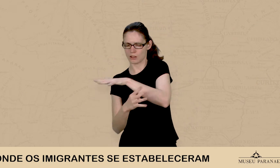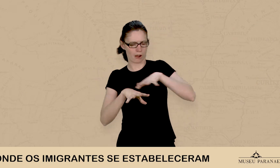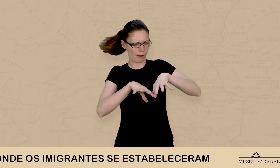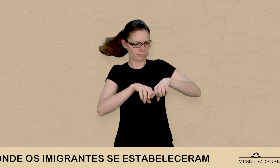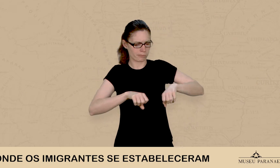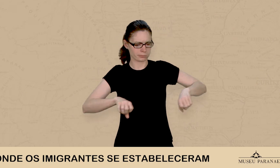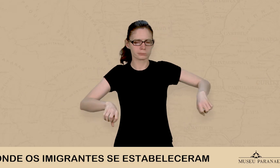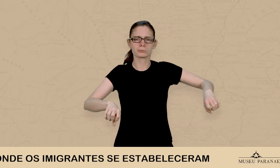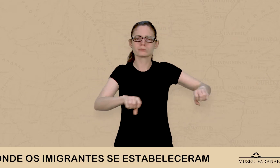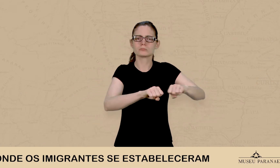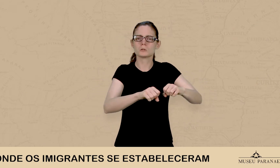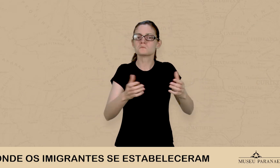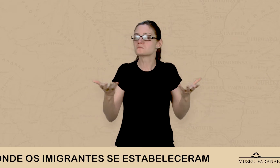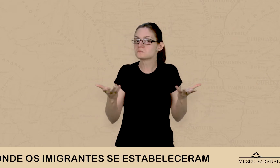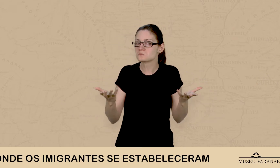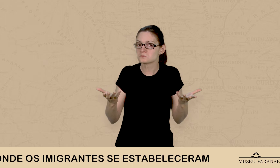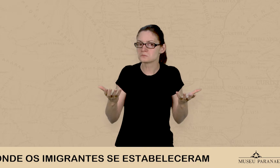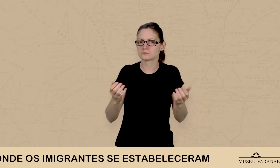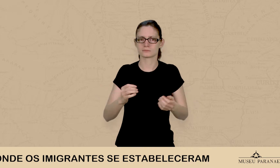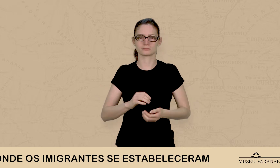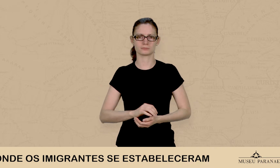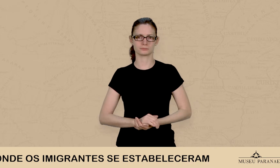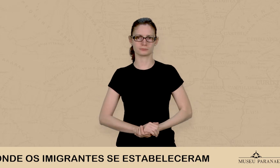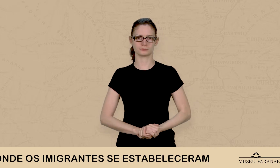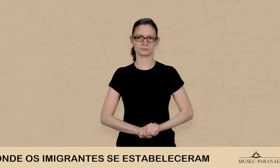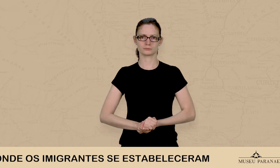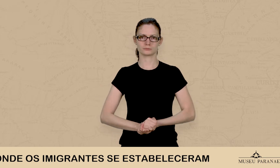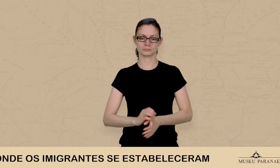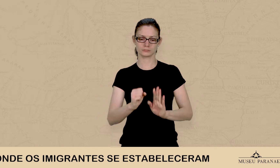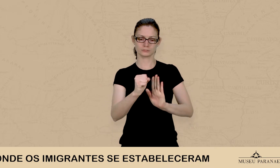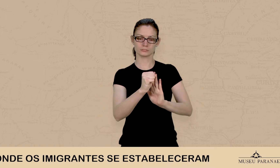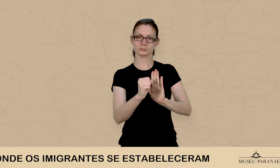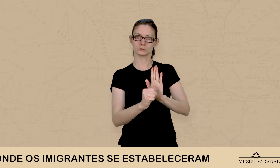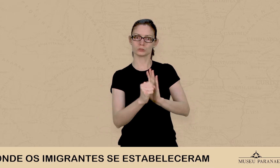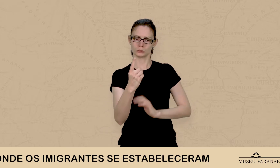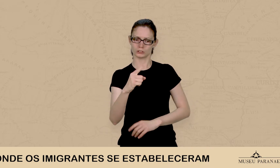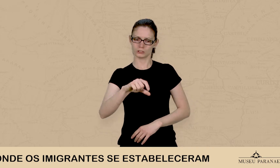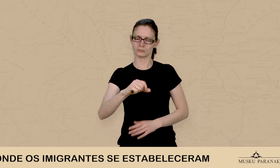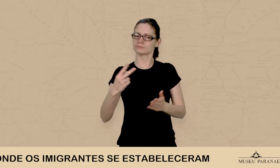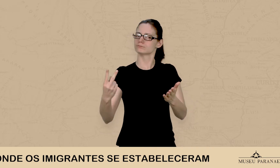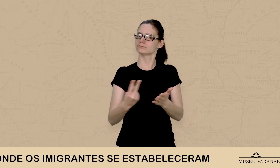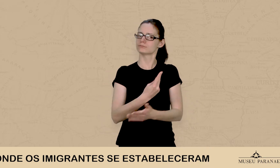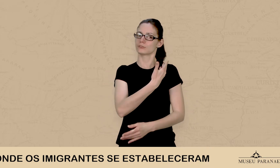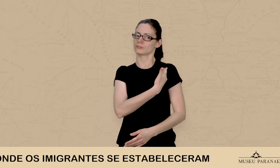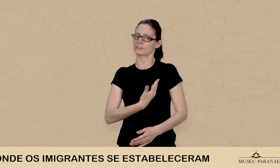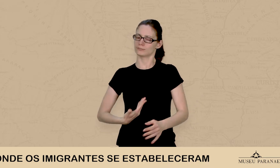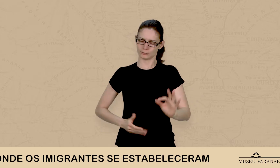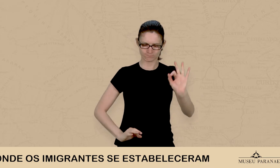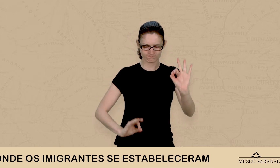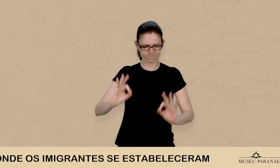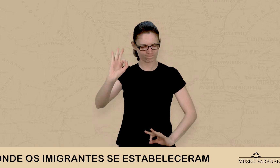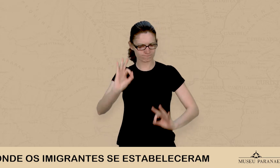Onde eles se estabeleceram? A política migratória no século